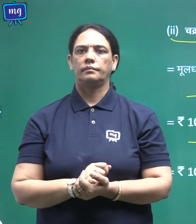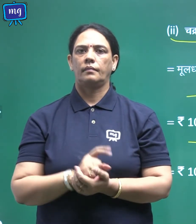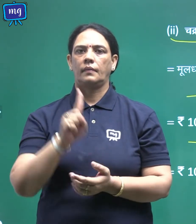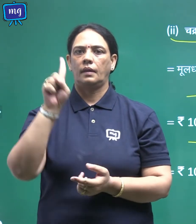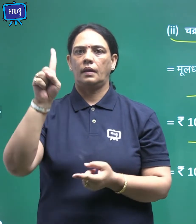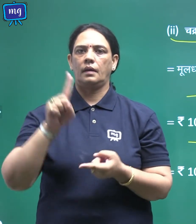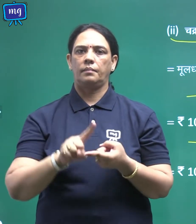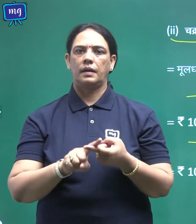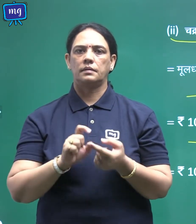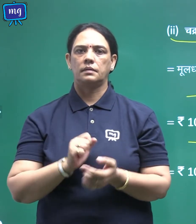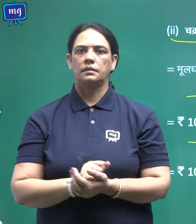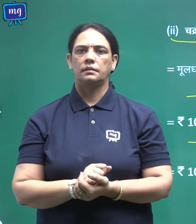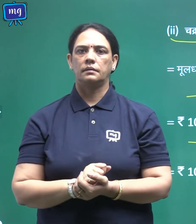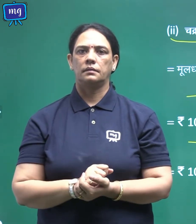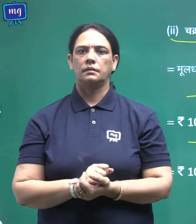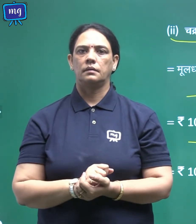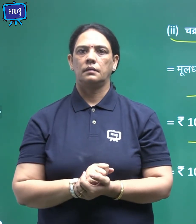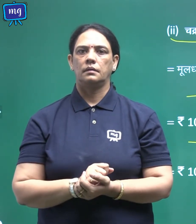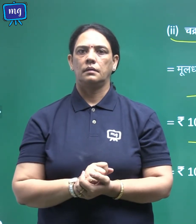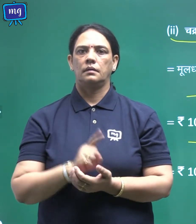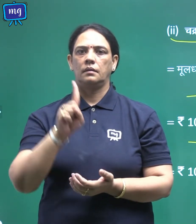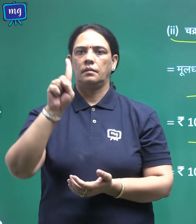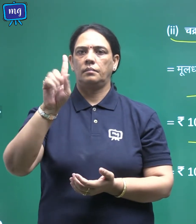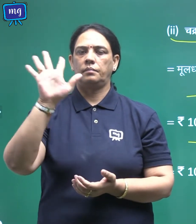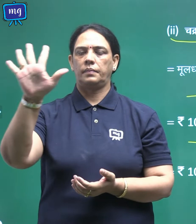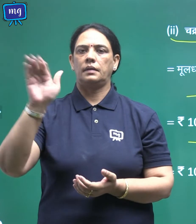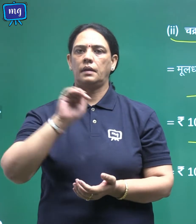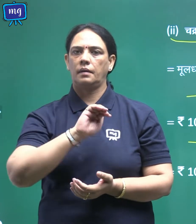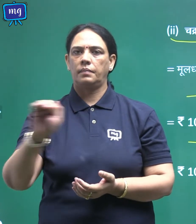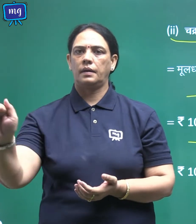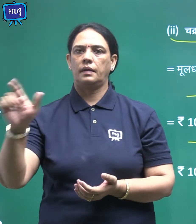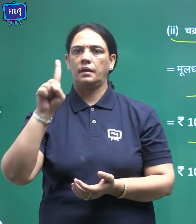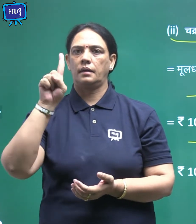1 प्लस 15 बटे 100